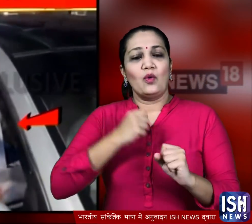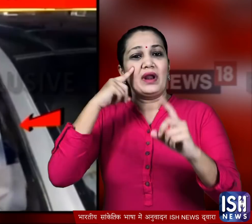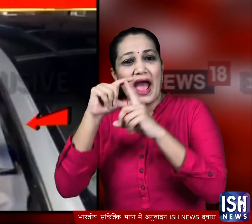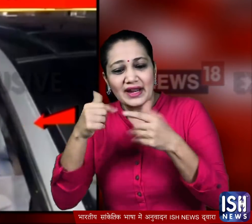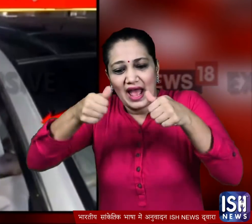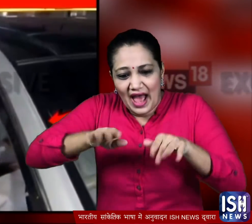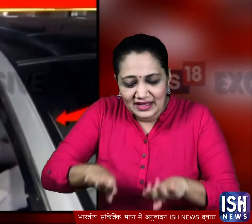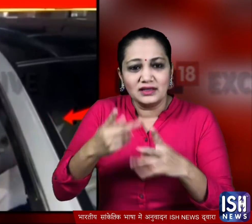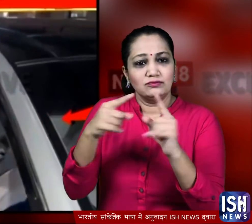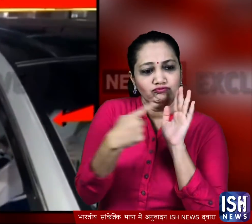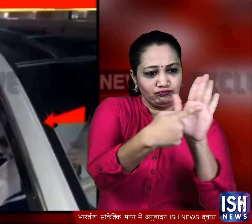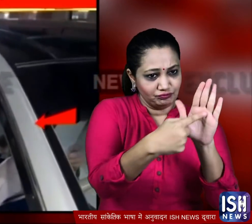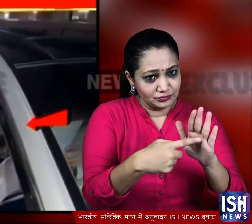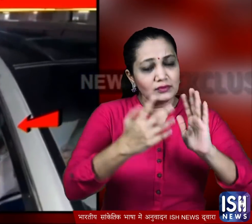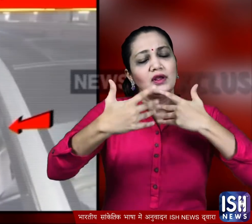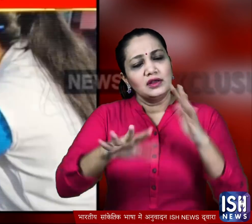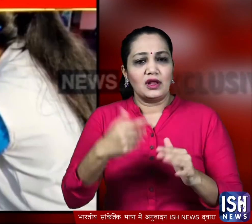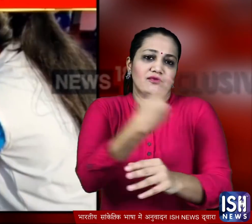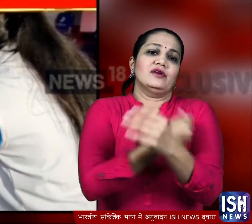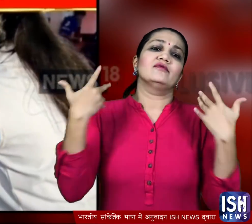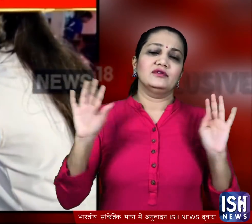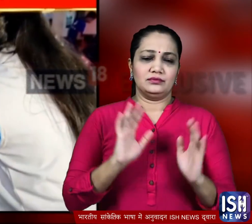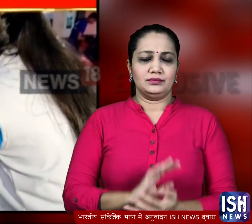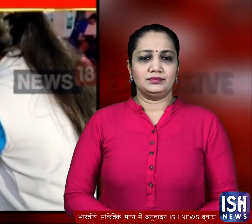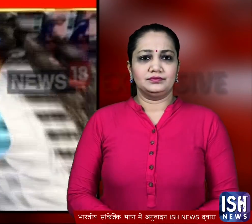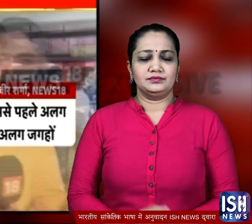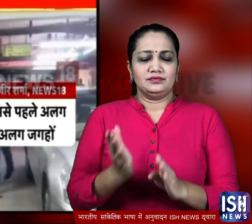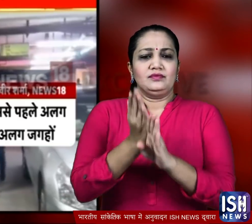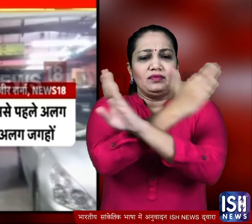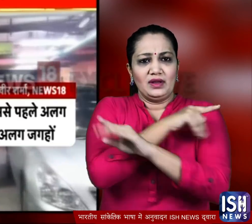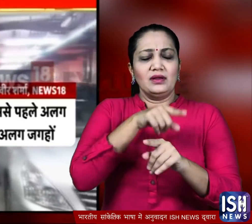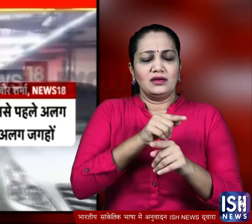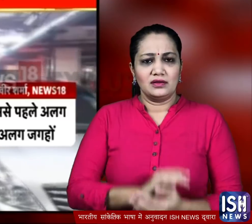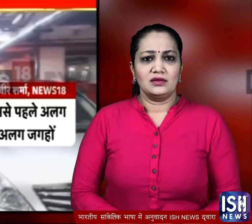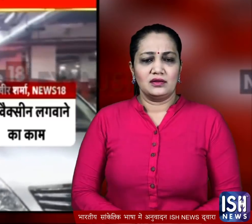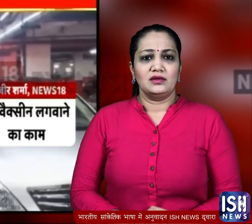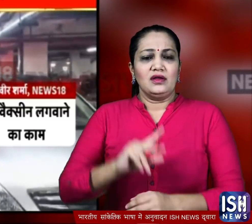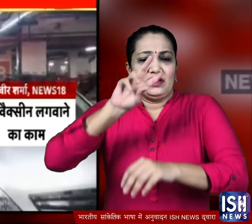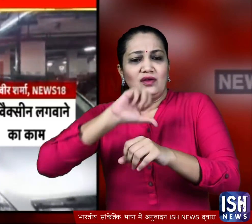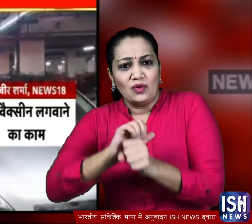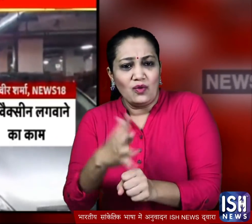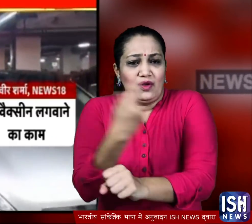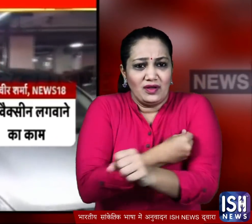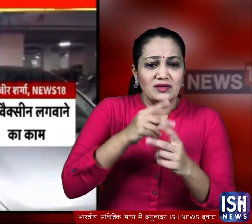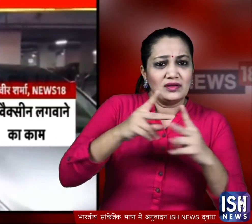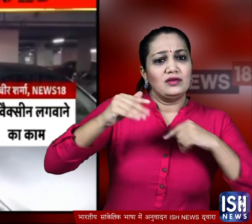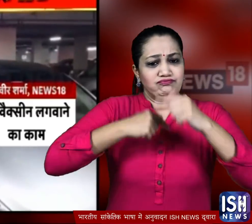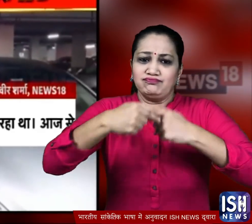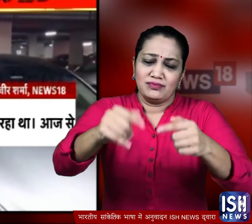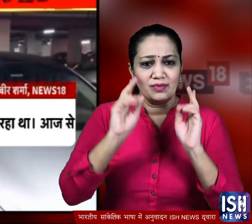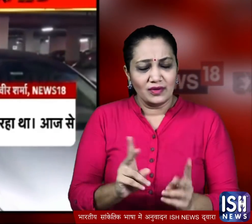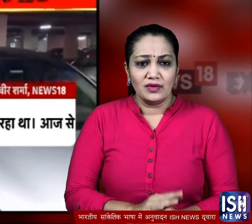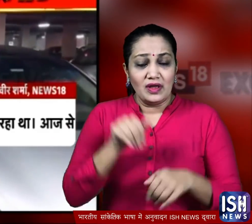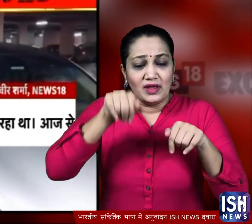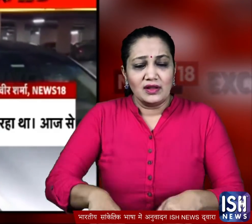गाड़ी में बैठे बैठे अपना आधार कार्ड चेक करवाया और फिर वैक्सीन की डोज ले ली। इससे पहले अलग अलग जगहों पर कोरोना वैक्सीन जो लगाने का कार्यक्रम था